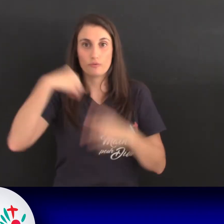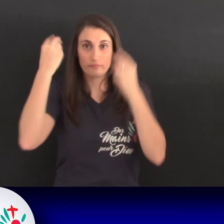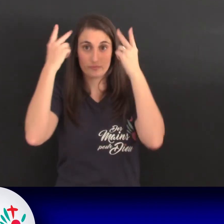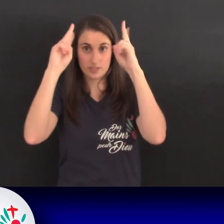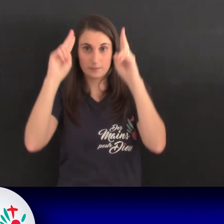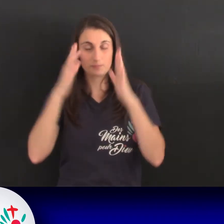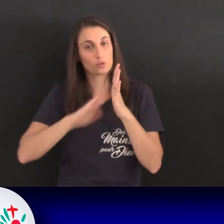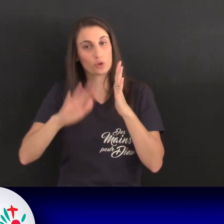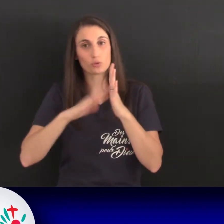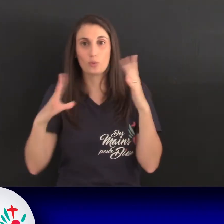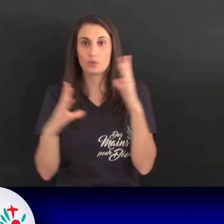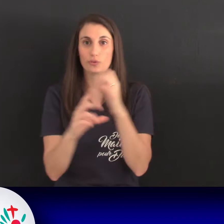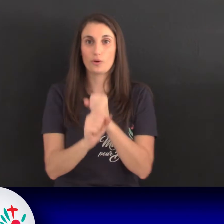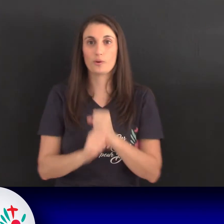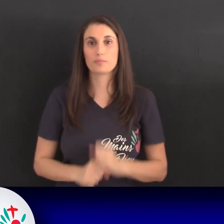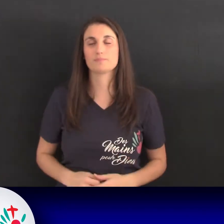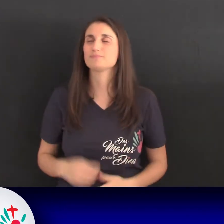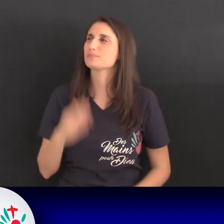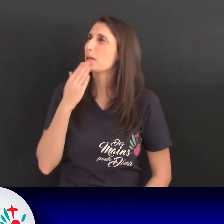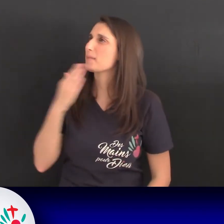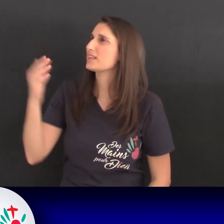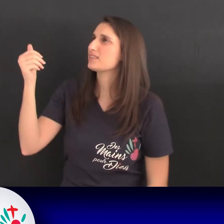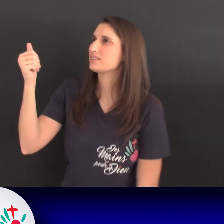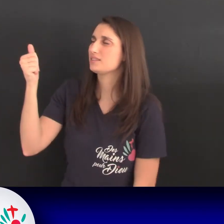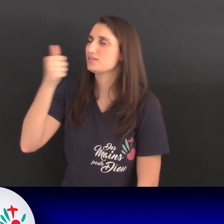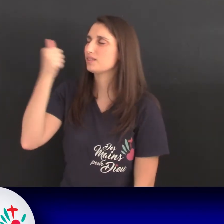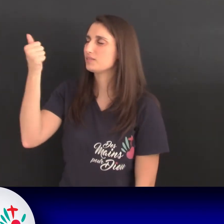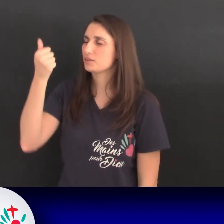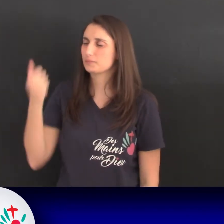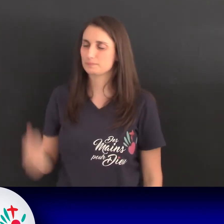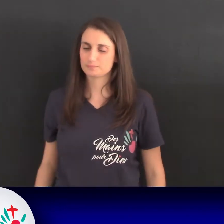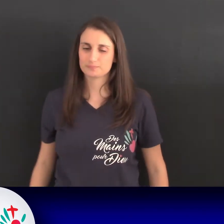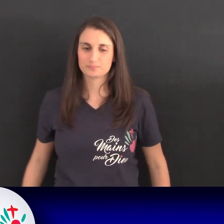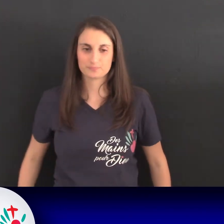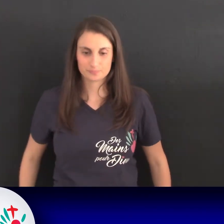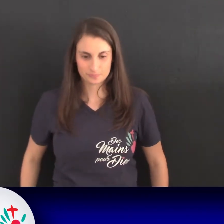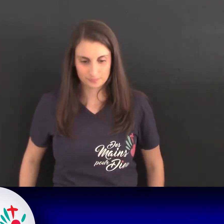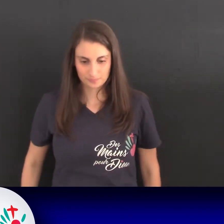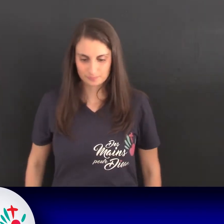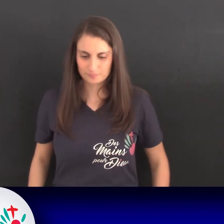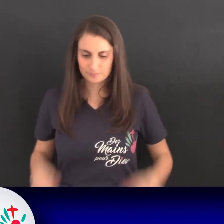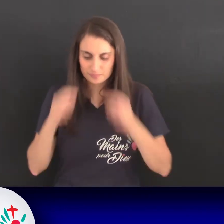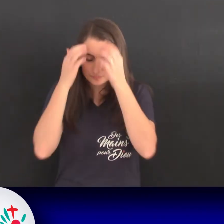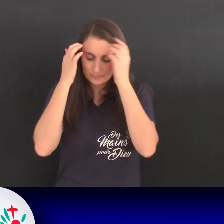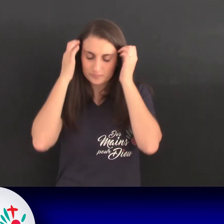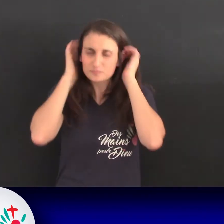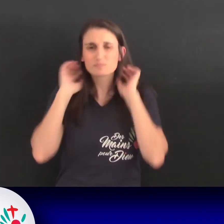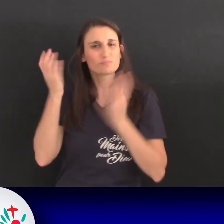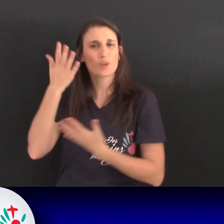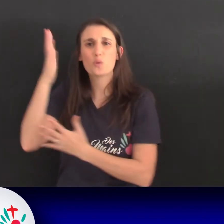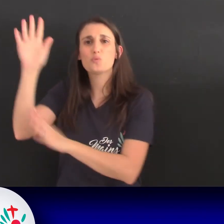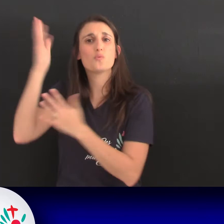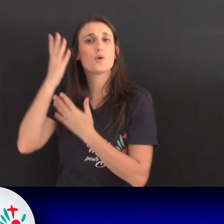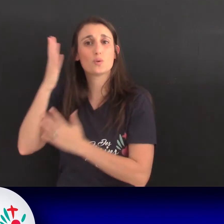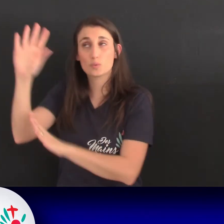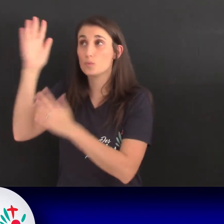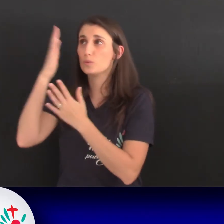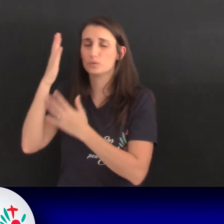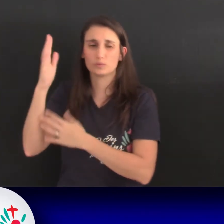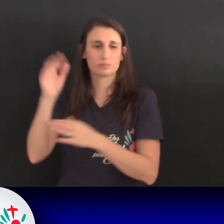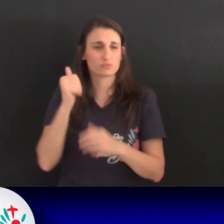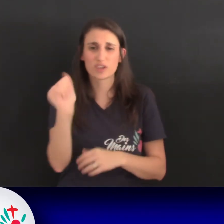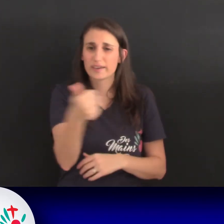ensemble. Merci Seigneur Jésus. Commençons à louer, à élever notre Dieu là où nous